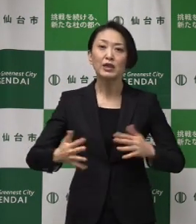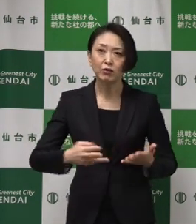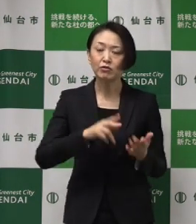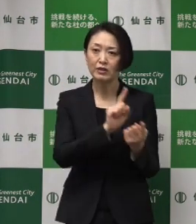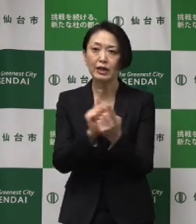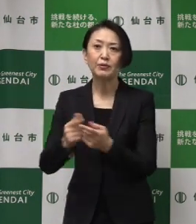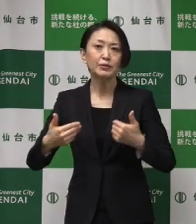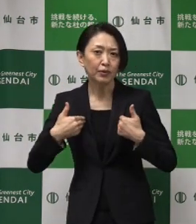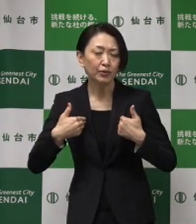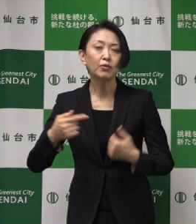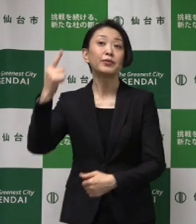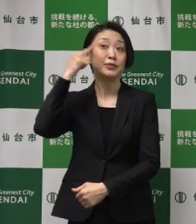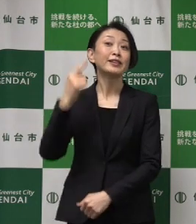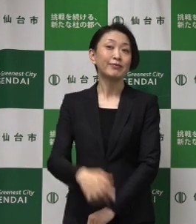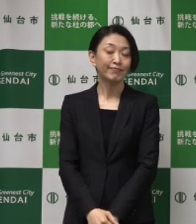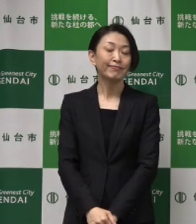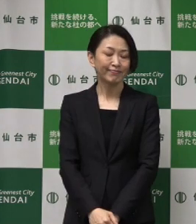うに話したところです。